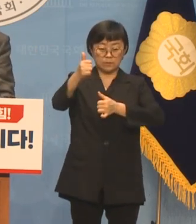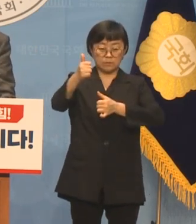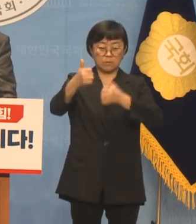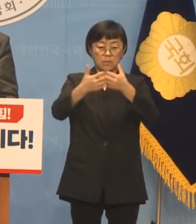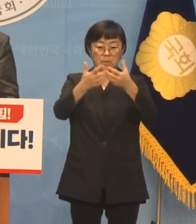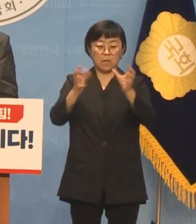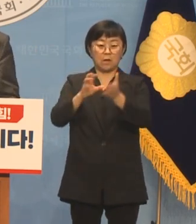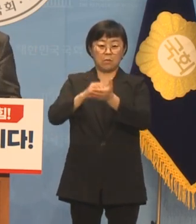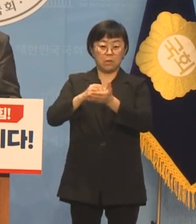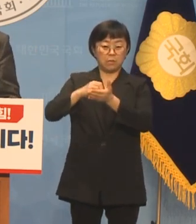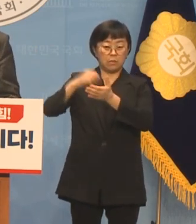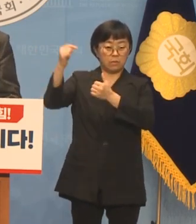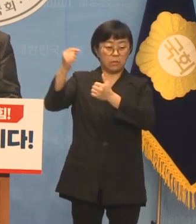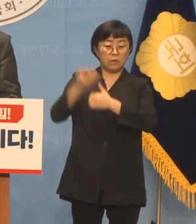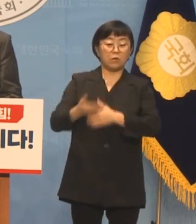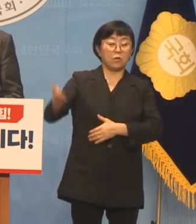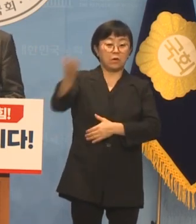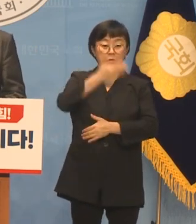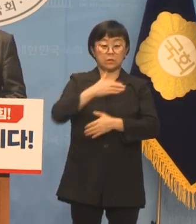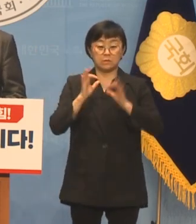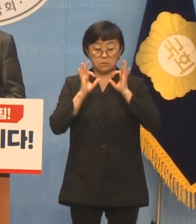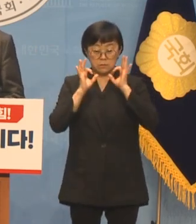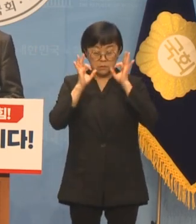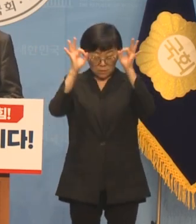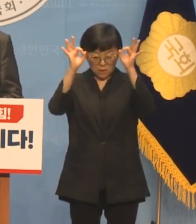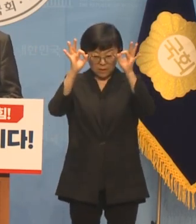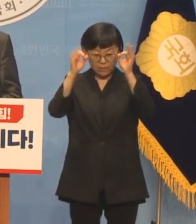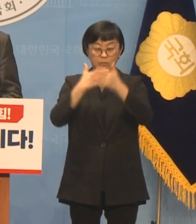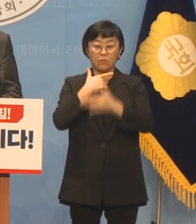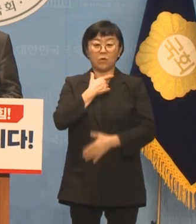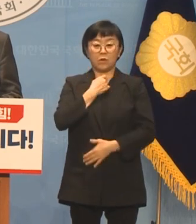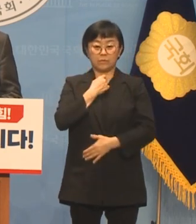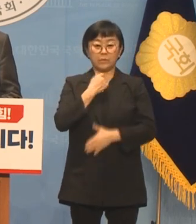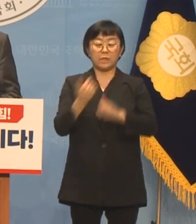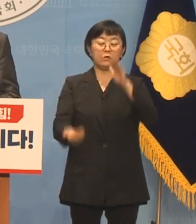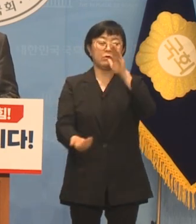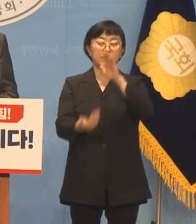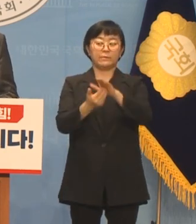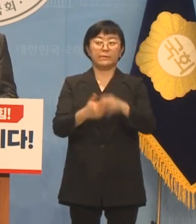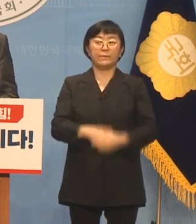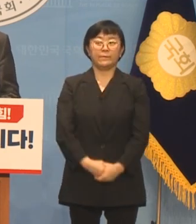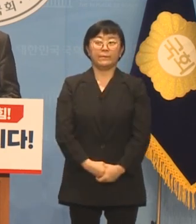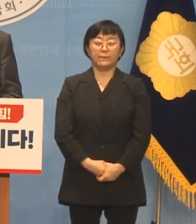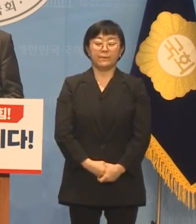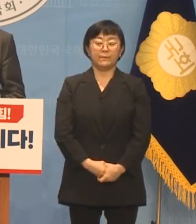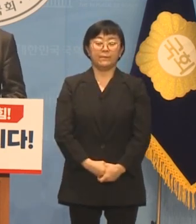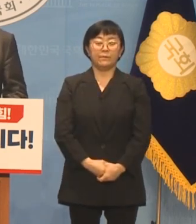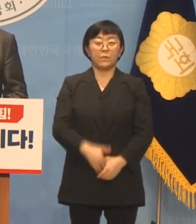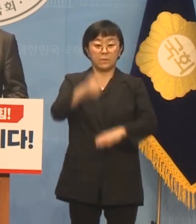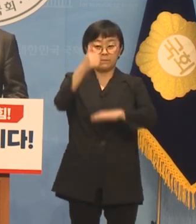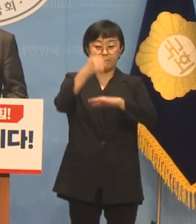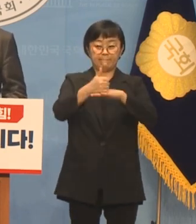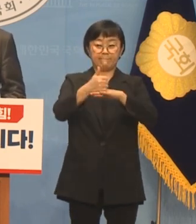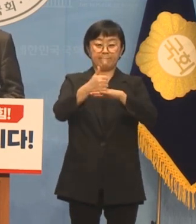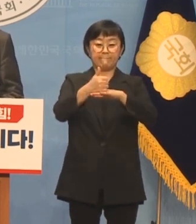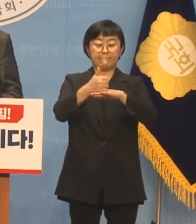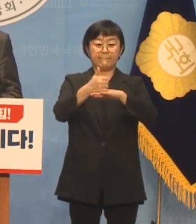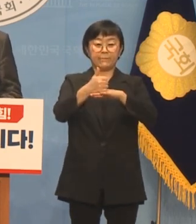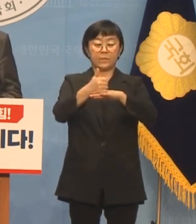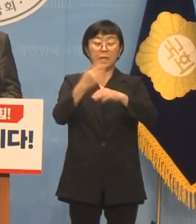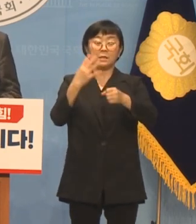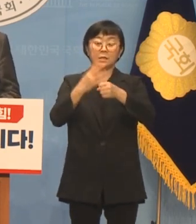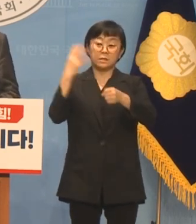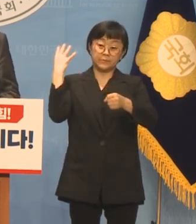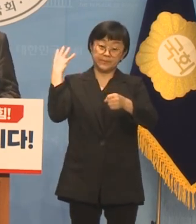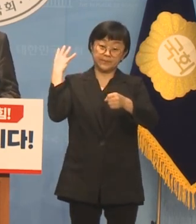당원 동지 여러분의 절실한 염망을 실현하겠습니다. 마지막으로 4년